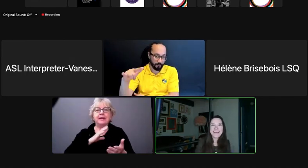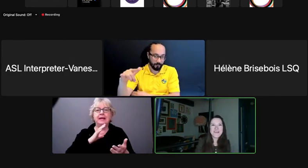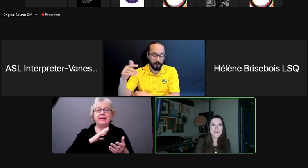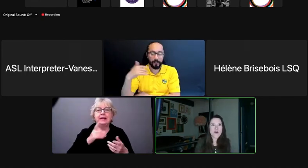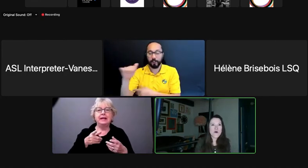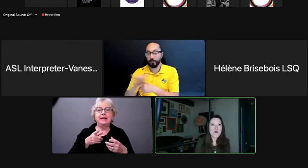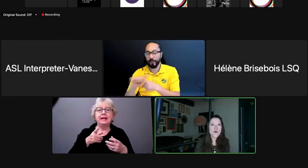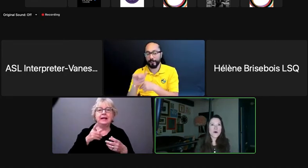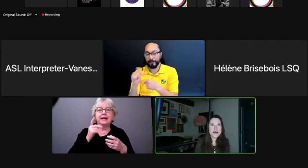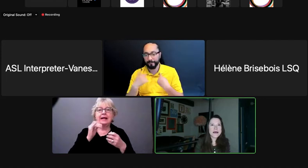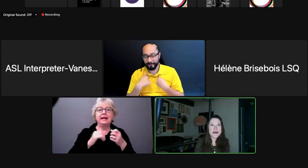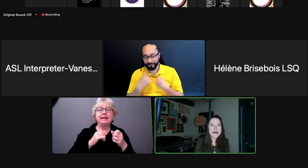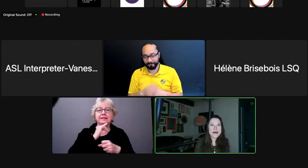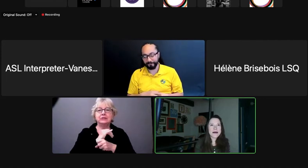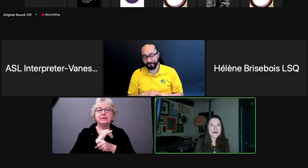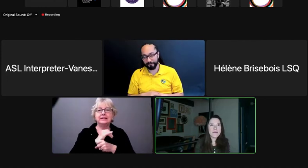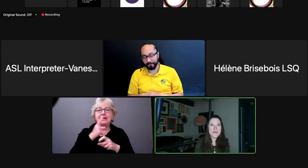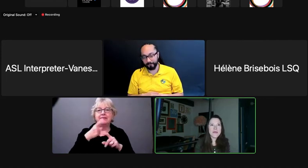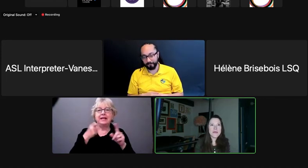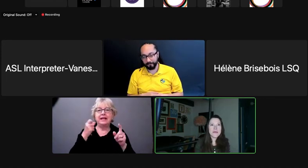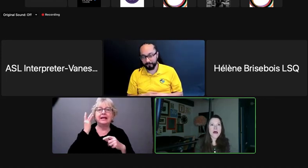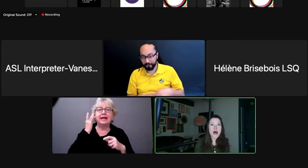de la Californie